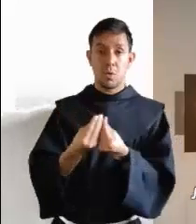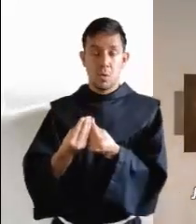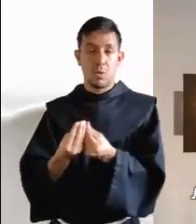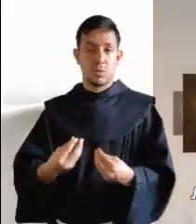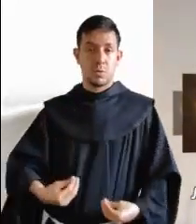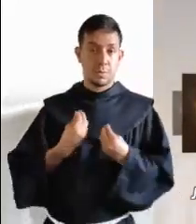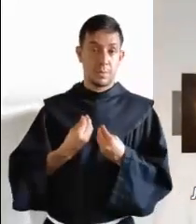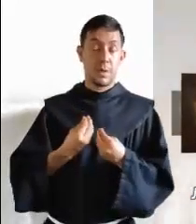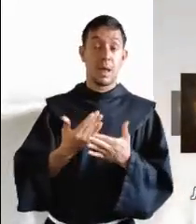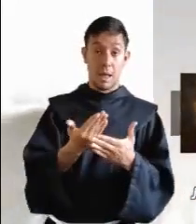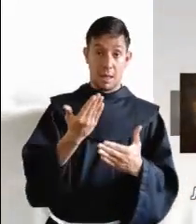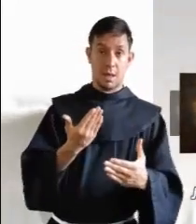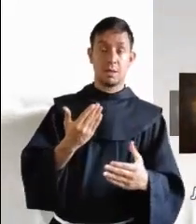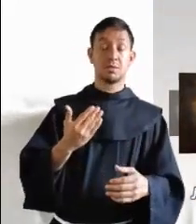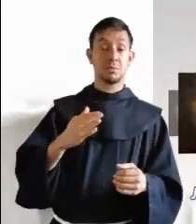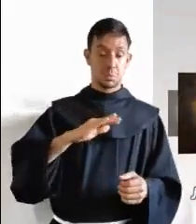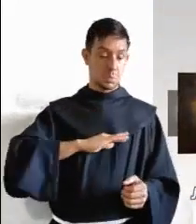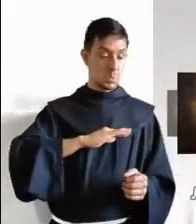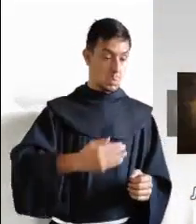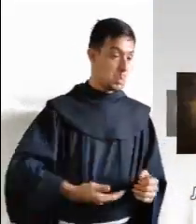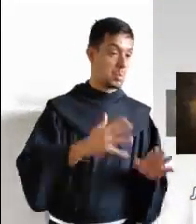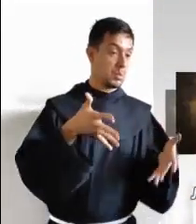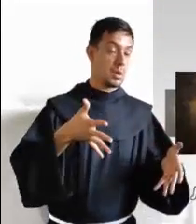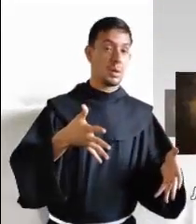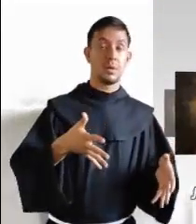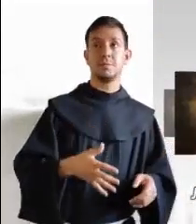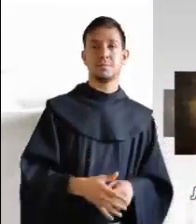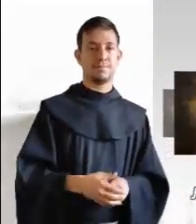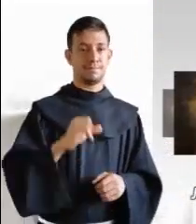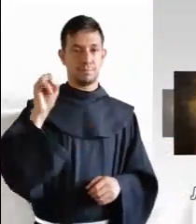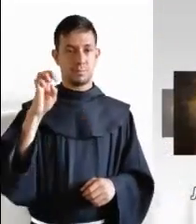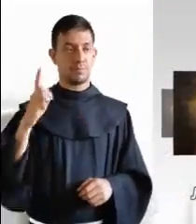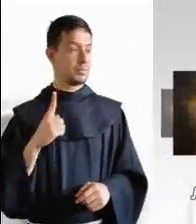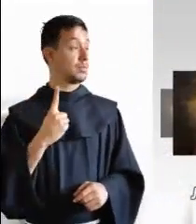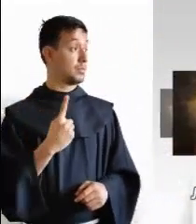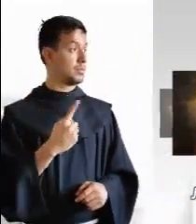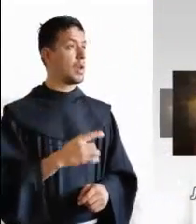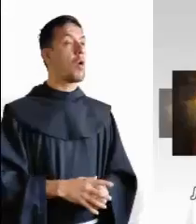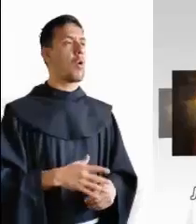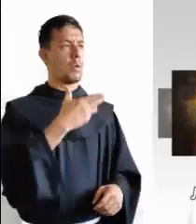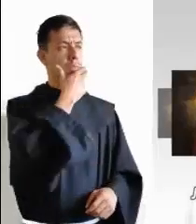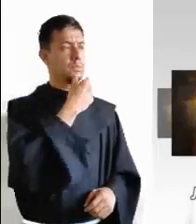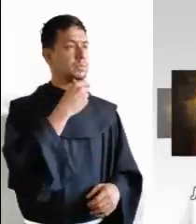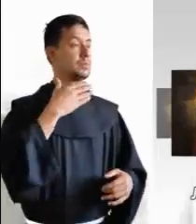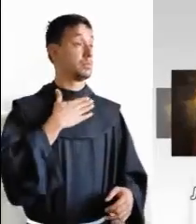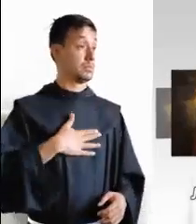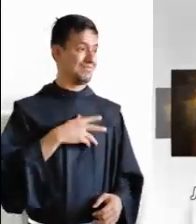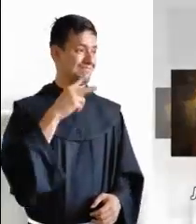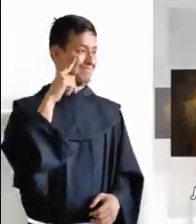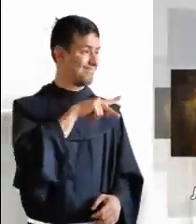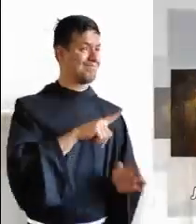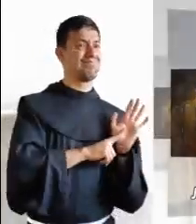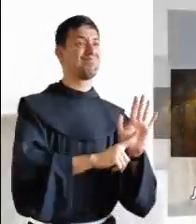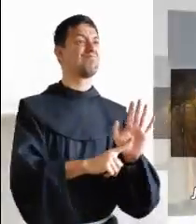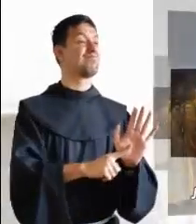Santo, estaba esperando un hijo. José, su esposo, que era hombre justo, no queriendo ponerla en evidencia,